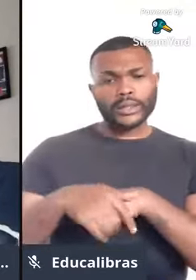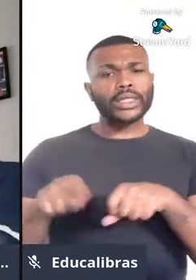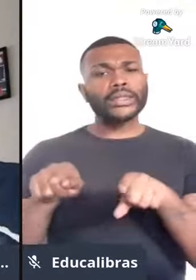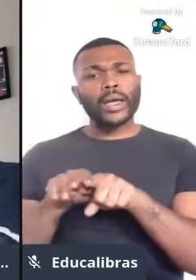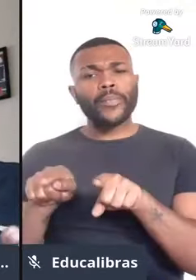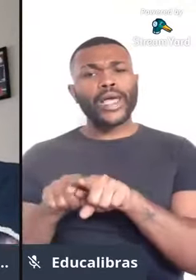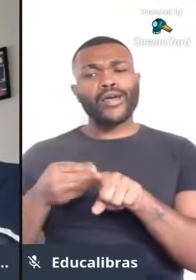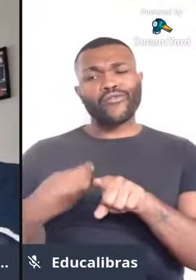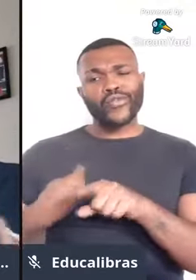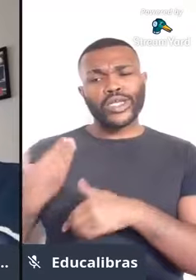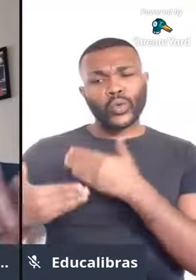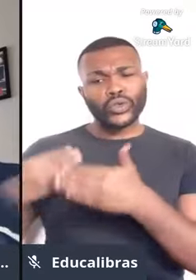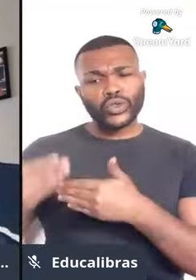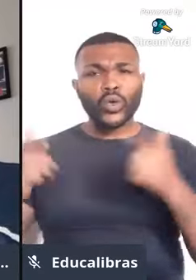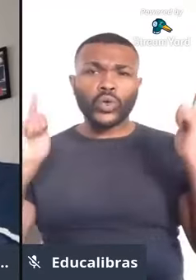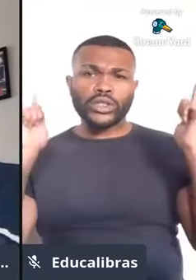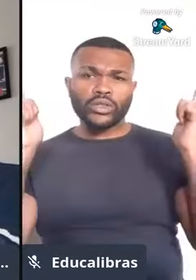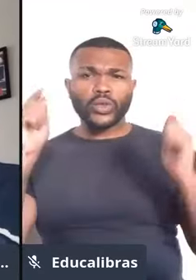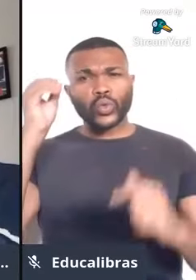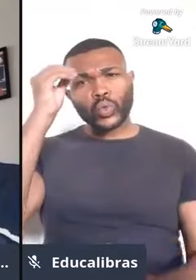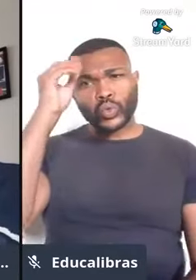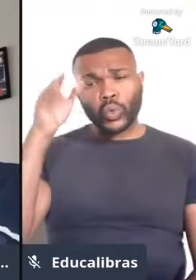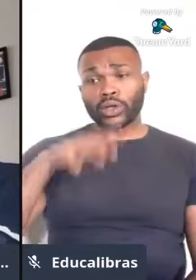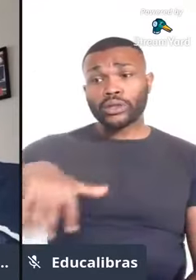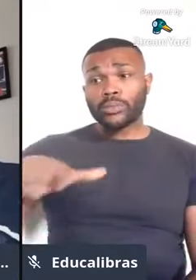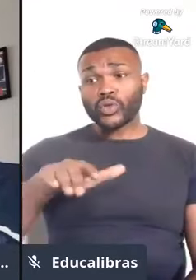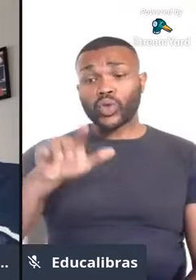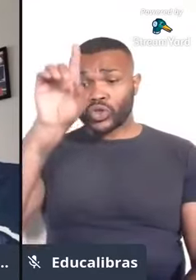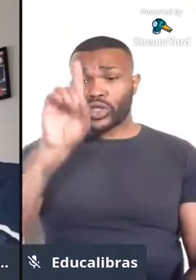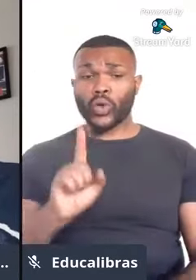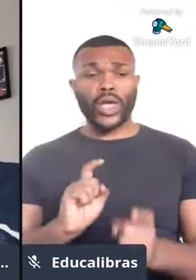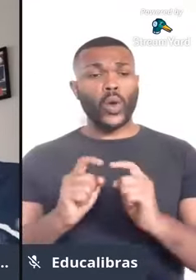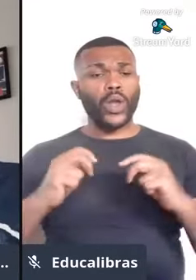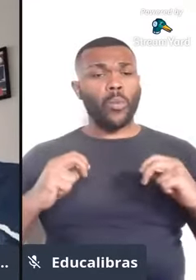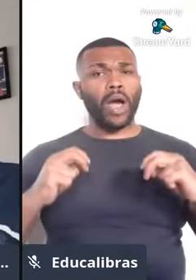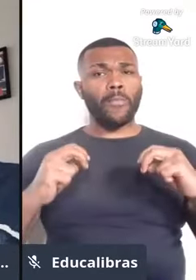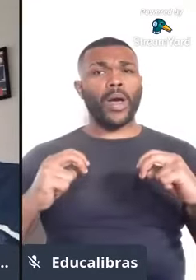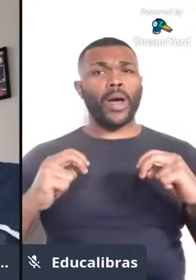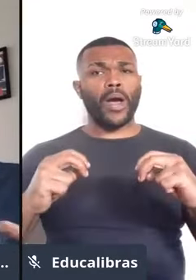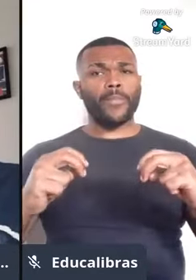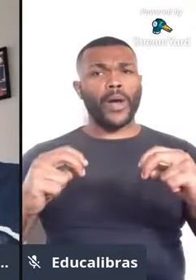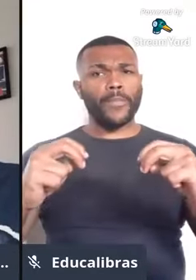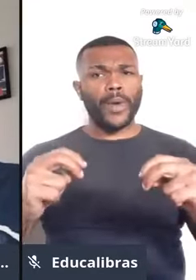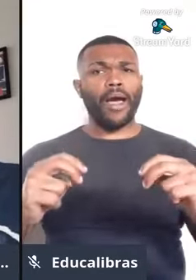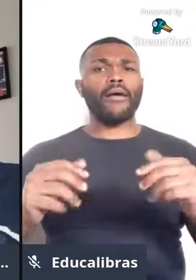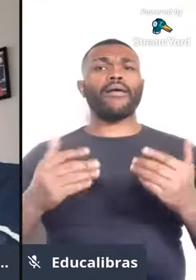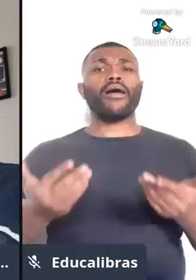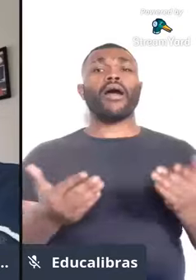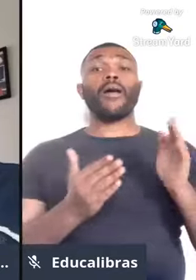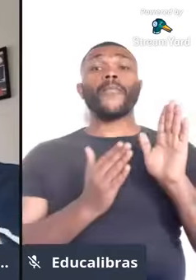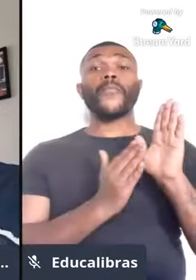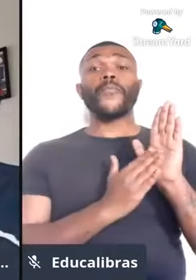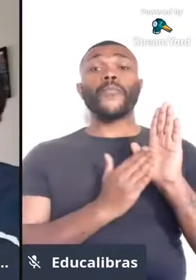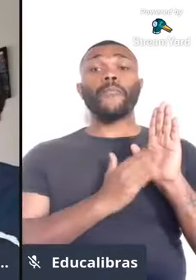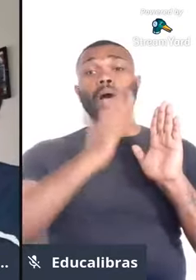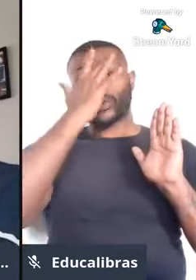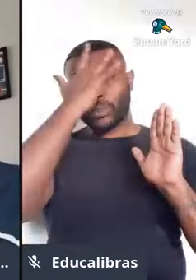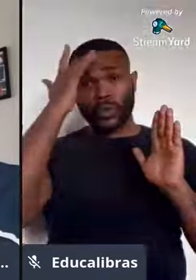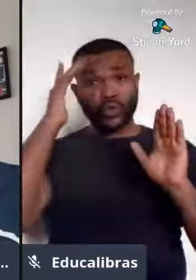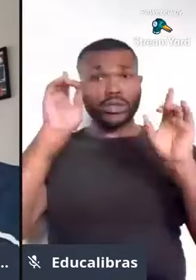de entretenimento, de cultura, vai estar todo mundo junto. E a pauta da pessoa com deficiência, ela não